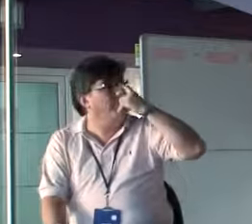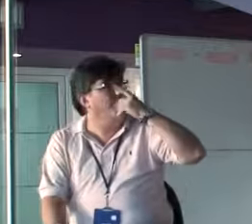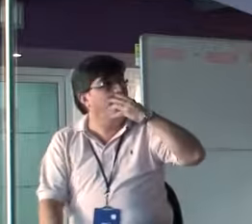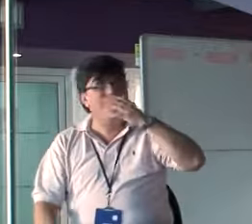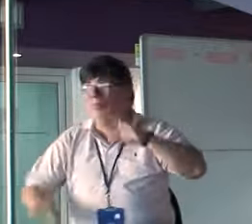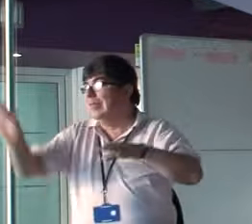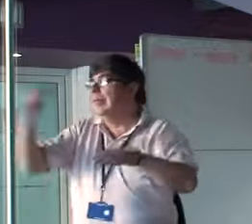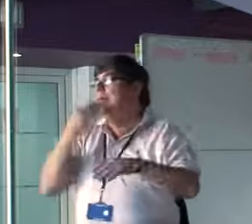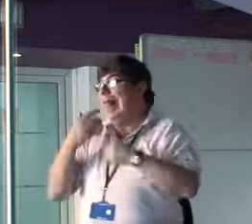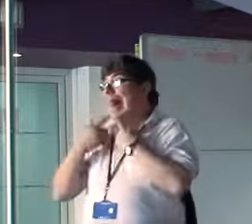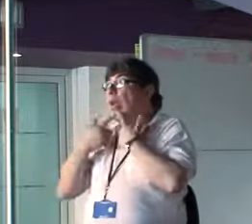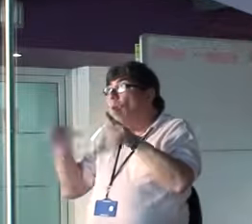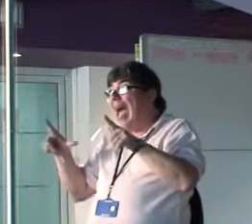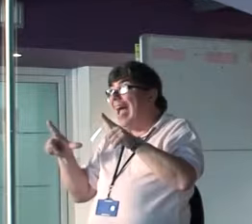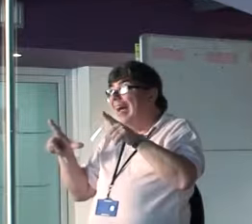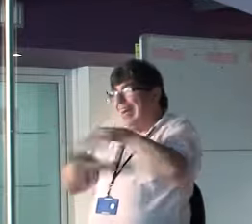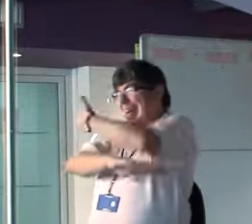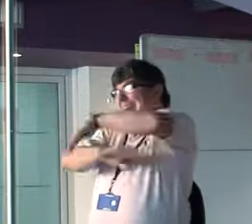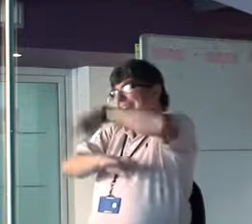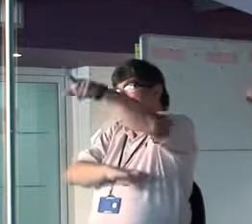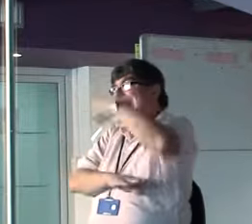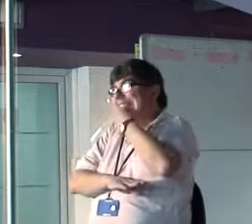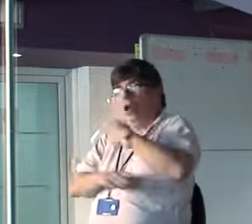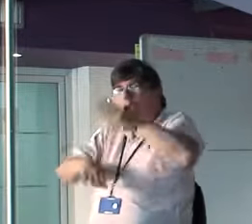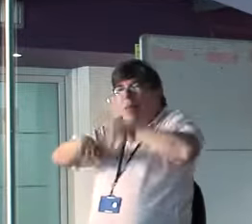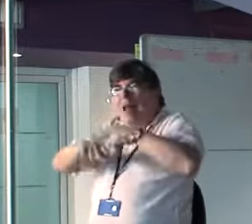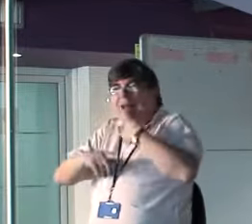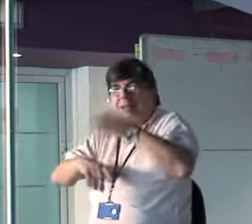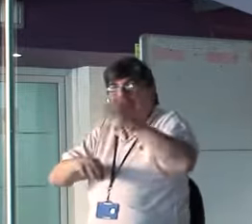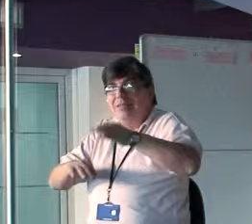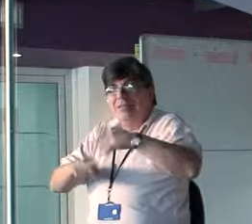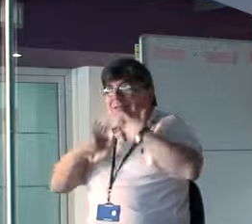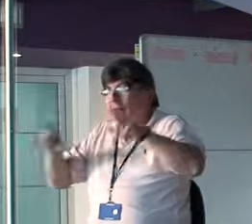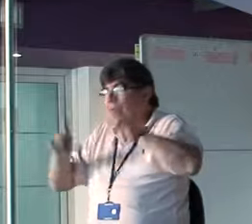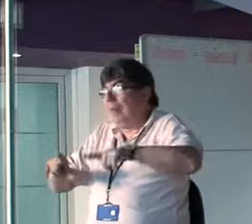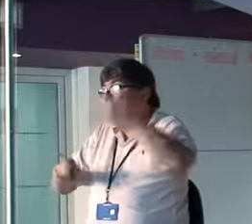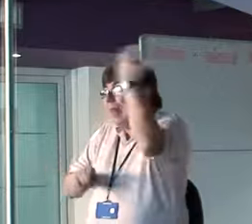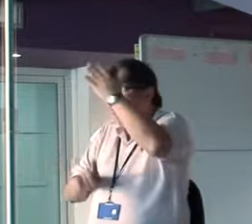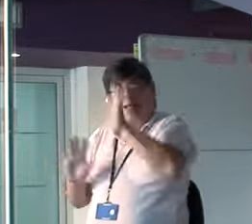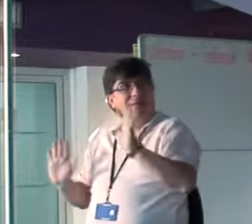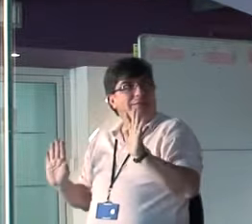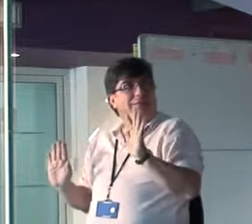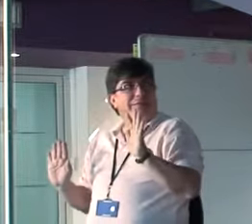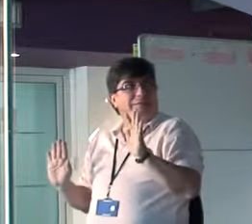Dicho en lenguaje de la calle, en lenguaje normal, en lenguaje terrícola,